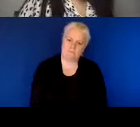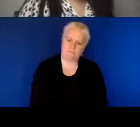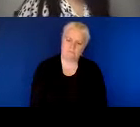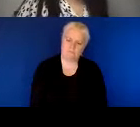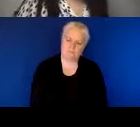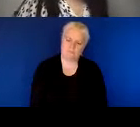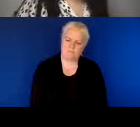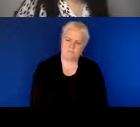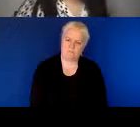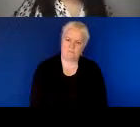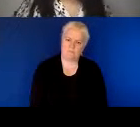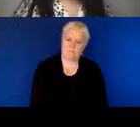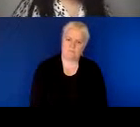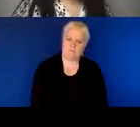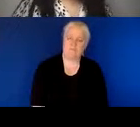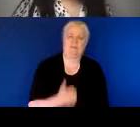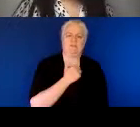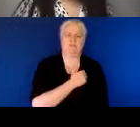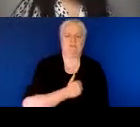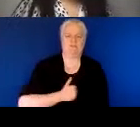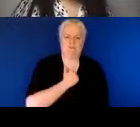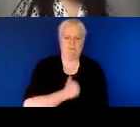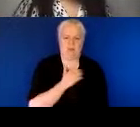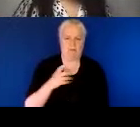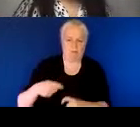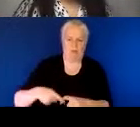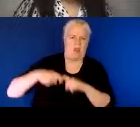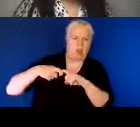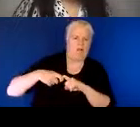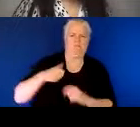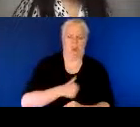Thank you so much for waiting. I apologize for that.